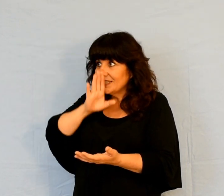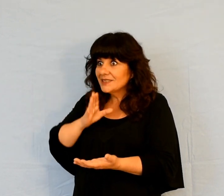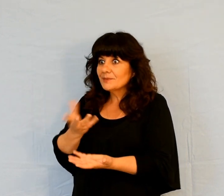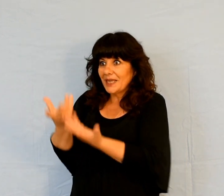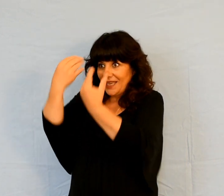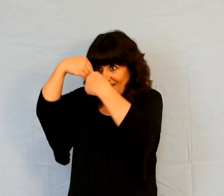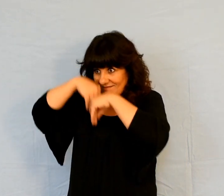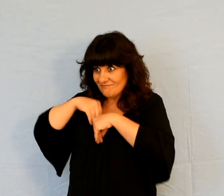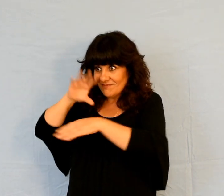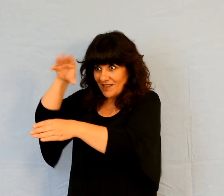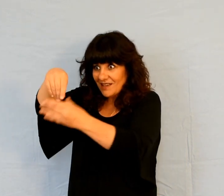Abba »,